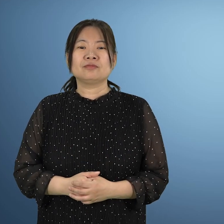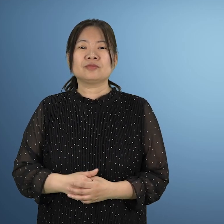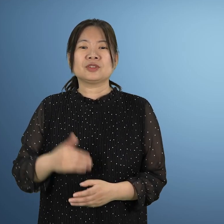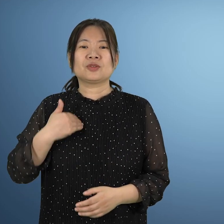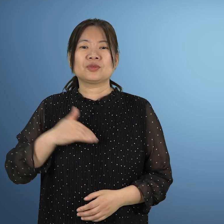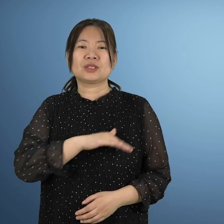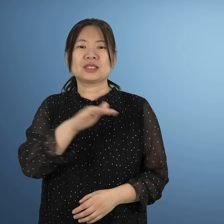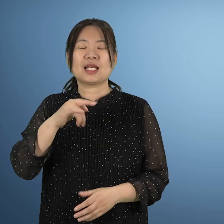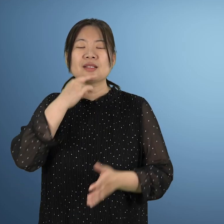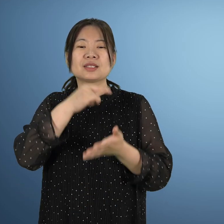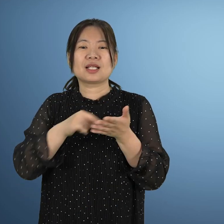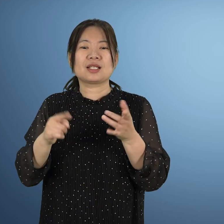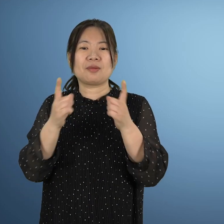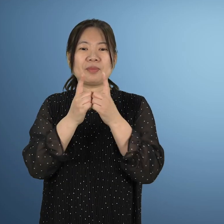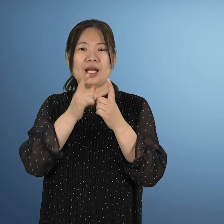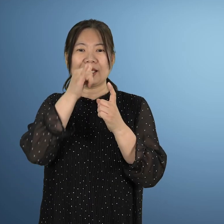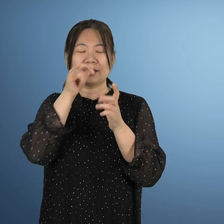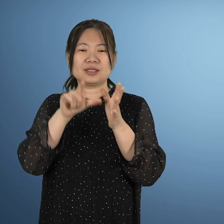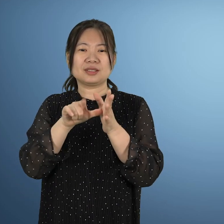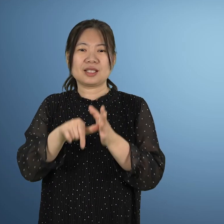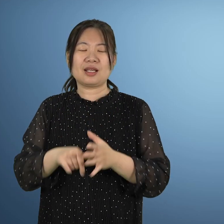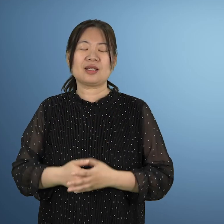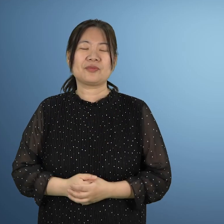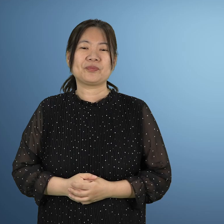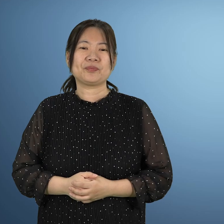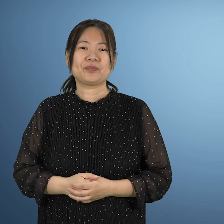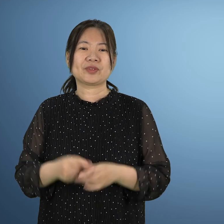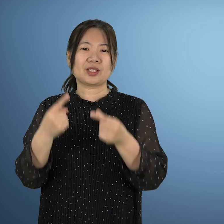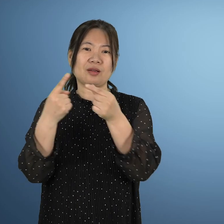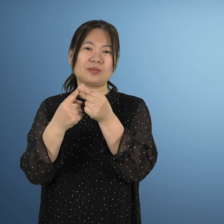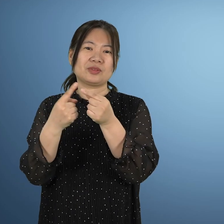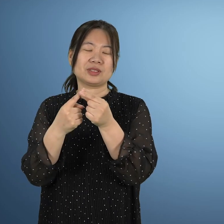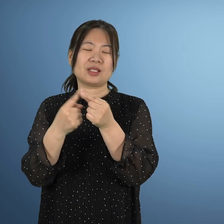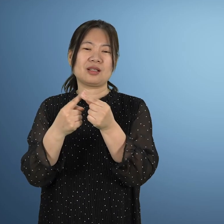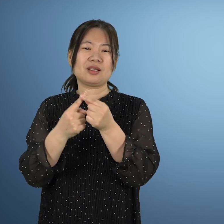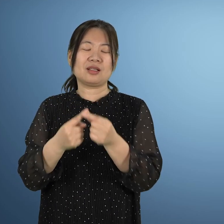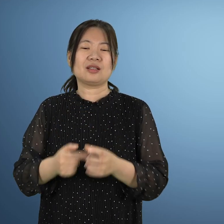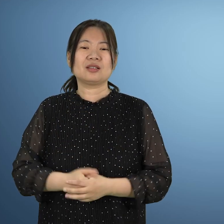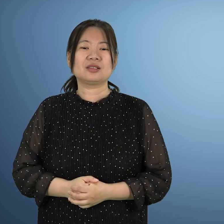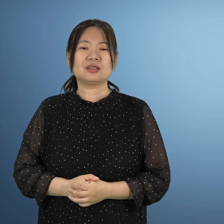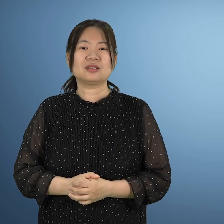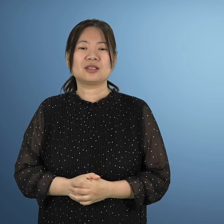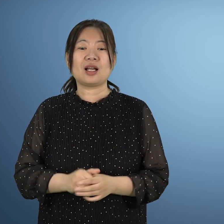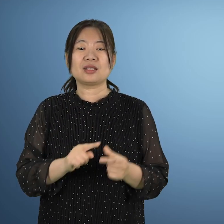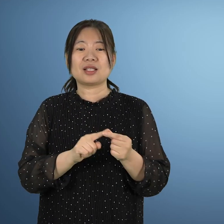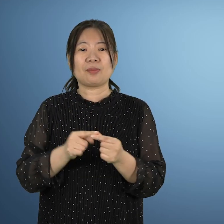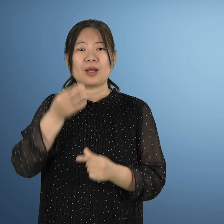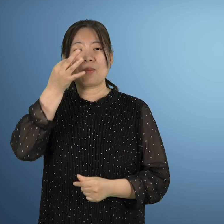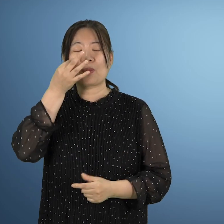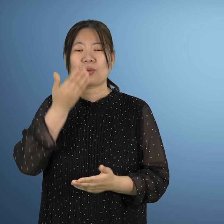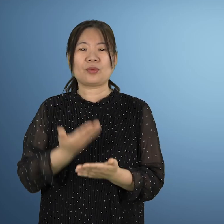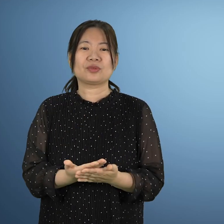우리는 이런 재난 앞에서 자, 첫 번째 자막을 좀 띄워주세요.